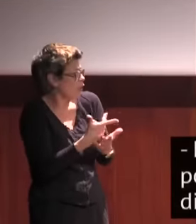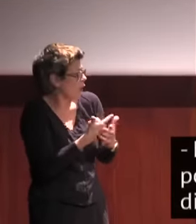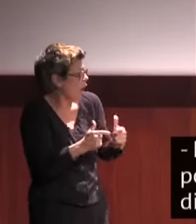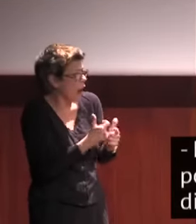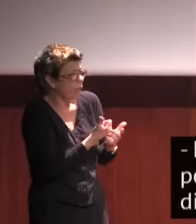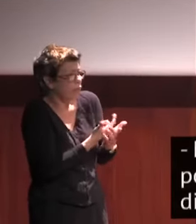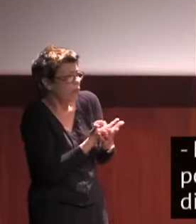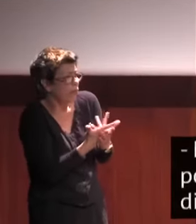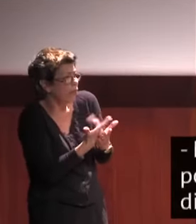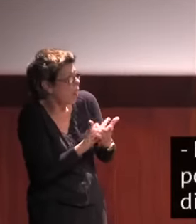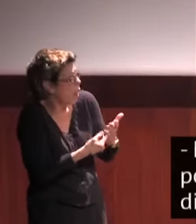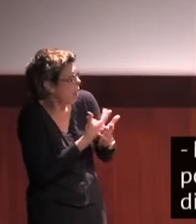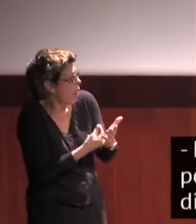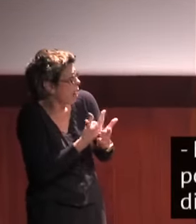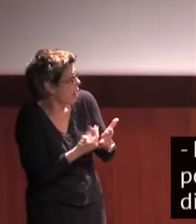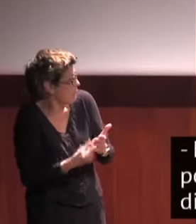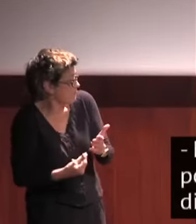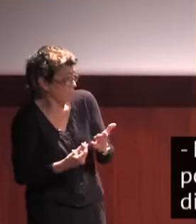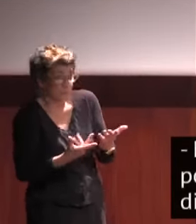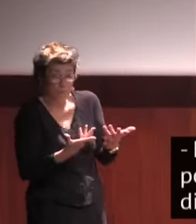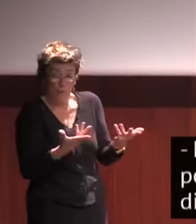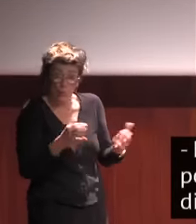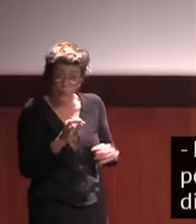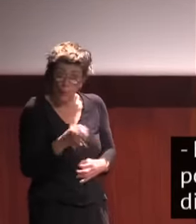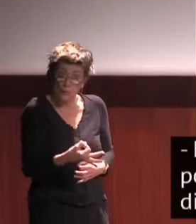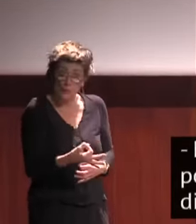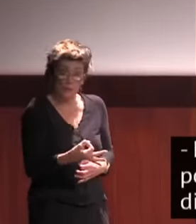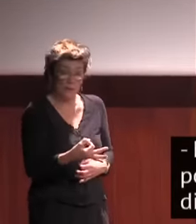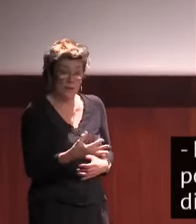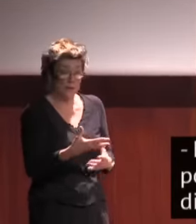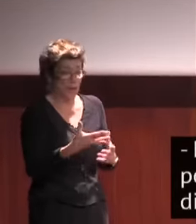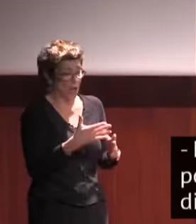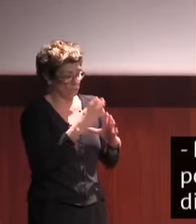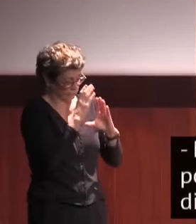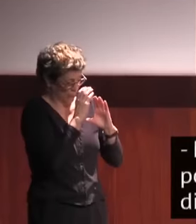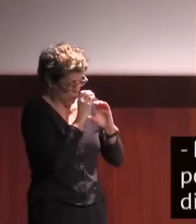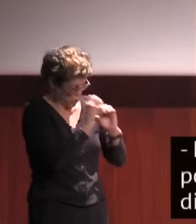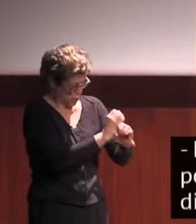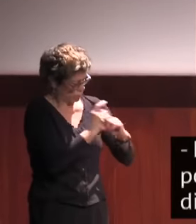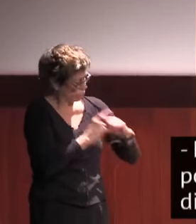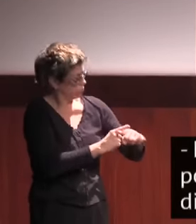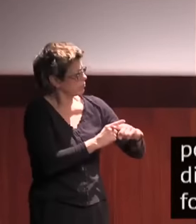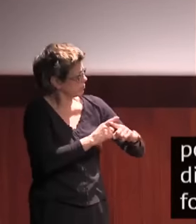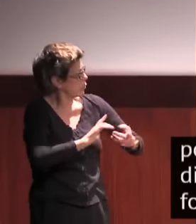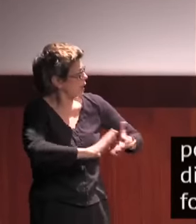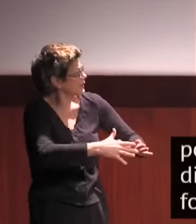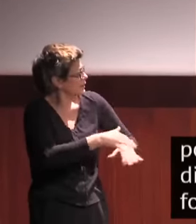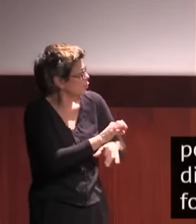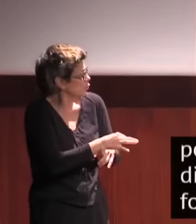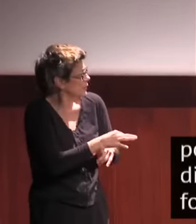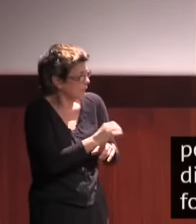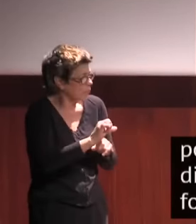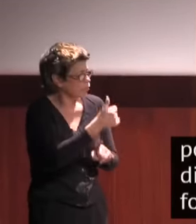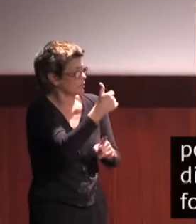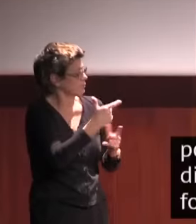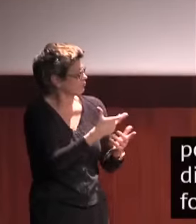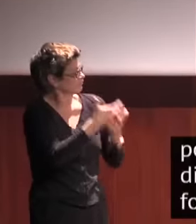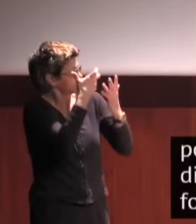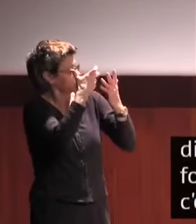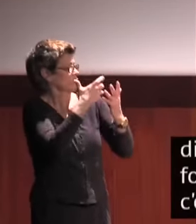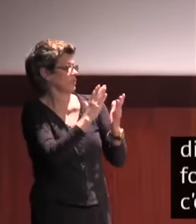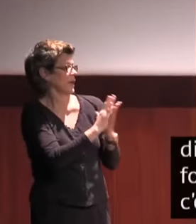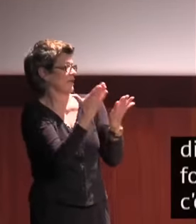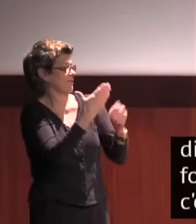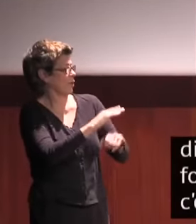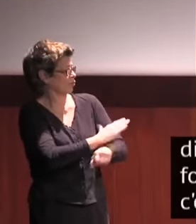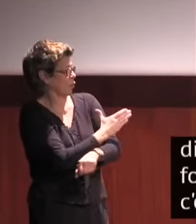lequel, avec un focus particulier sur la langue des signes, évidemment, mais c'est d'abord un livre de poésie. Et ça, c'est